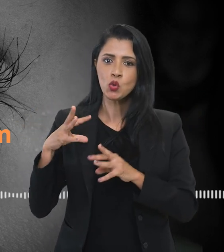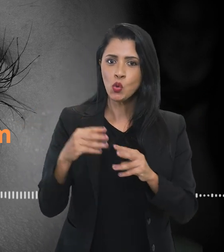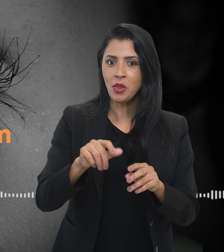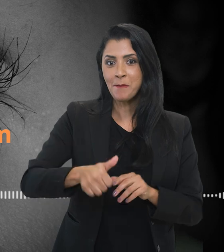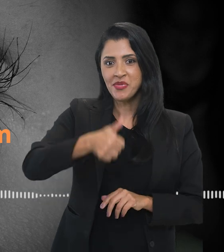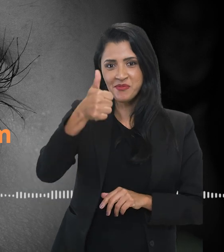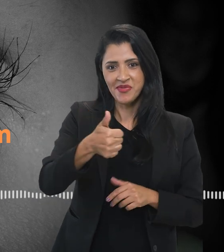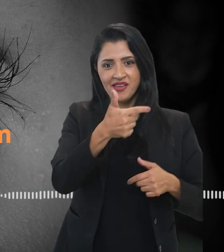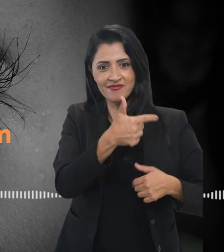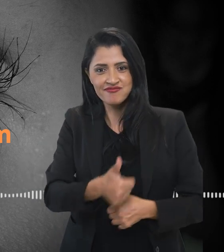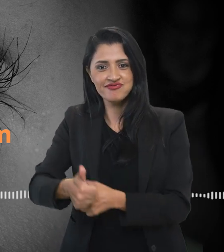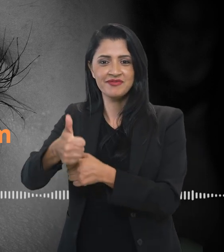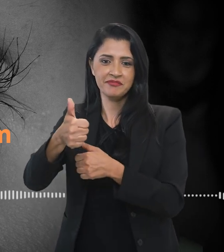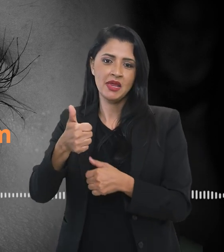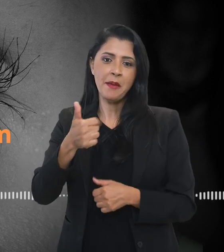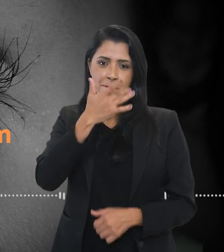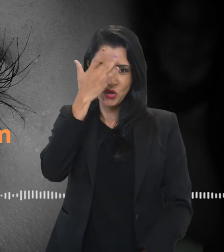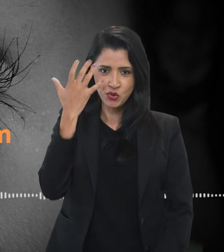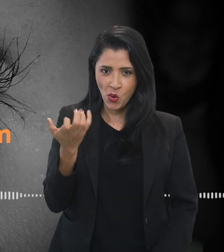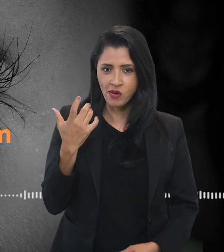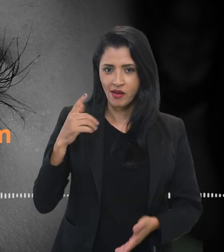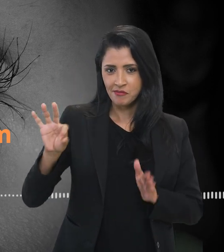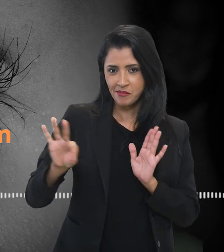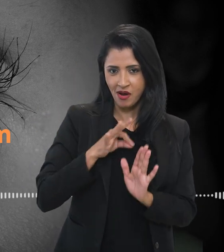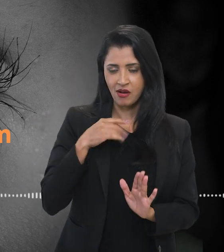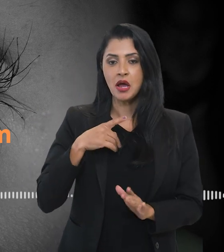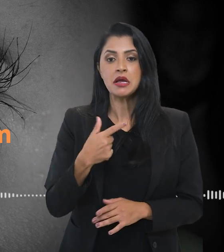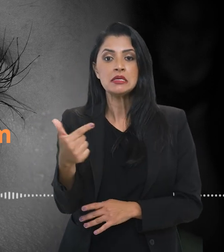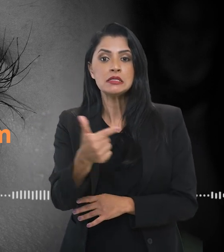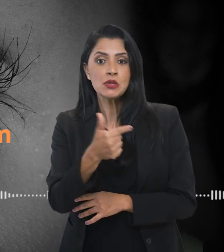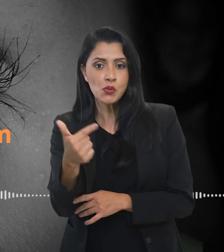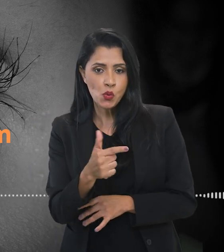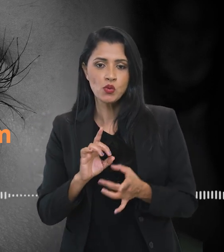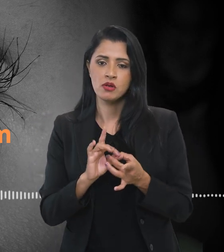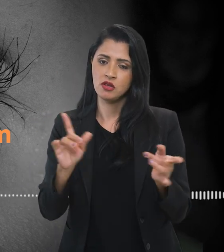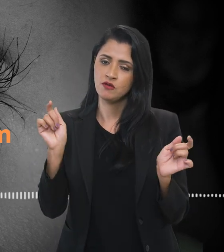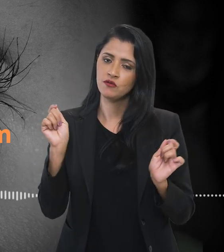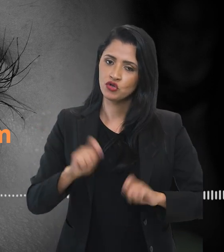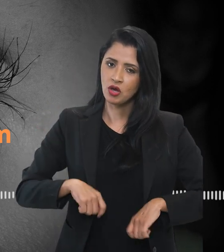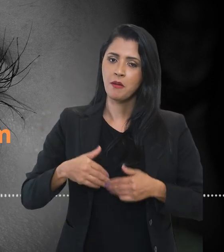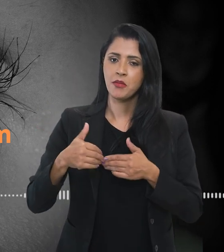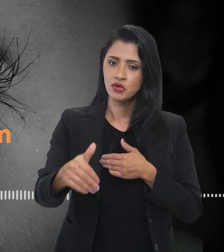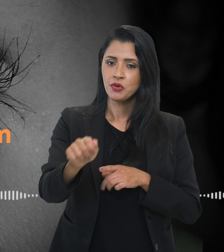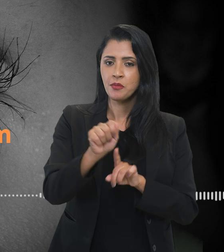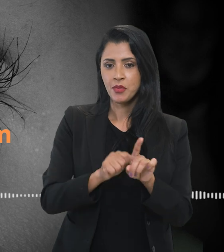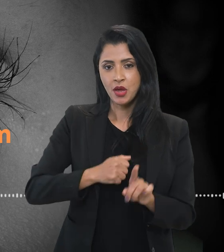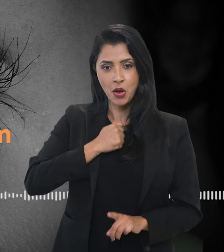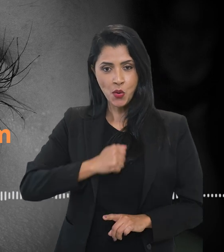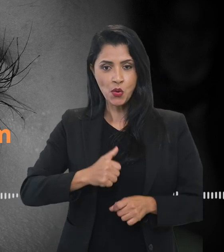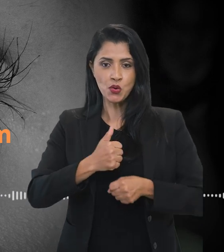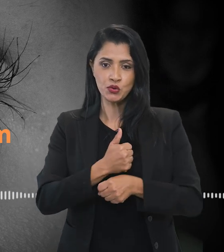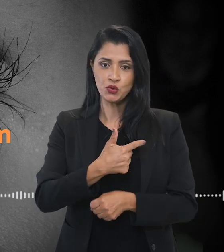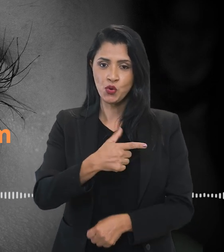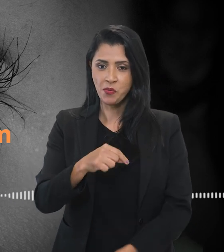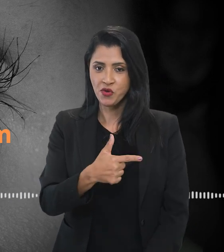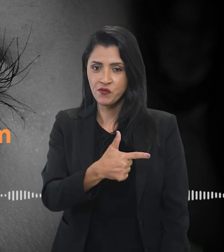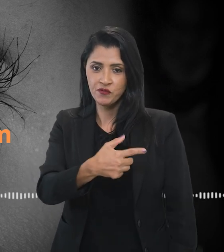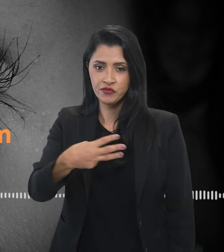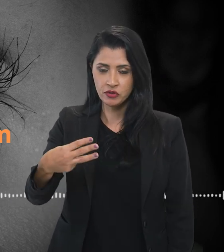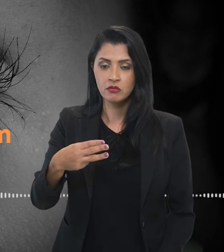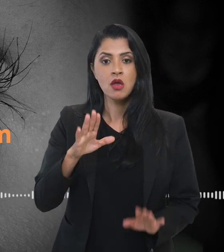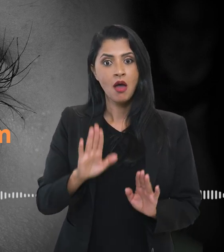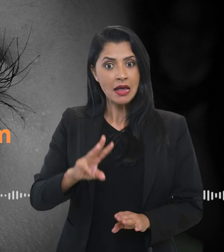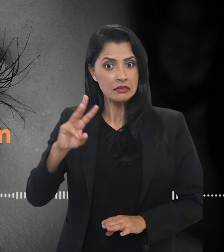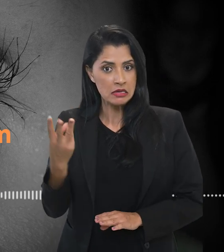indiretos da primeira temporada. E para quem quiser pôr na agenda, a segunda temporada vai estar disponível a partir de agosto de 2023. Já